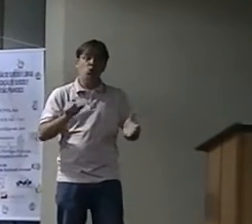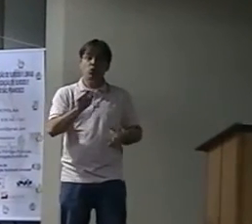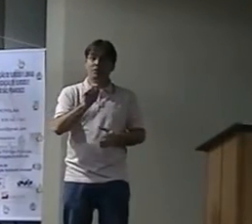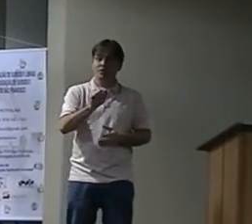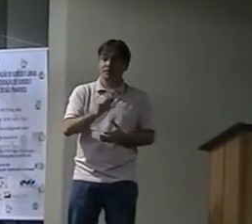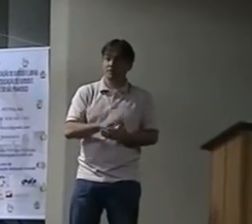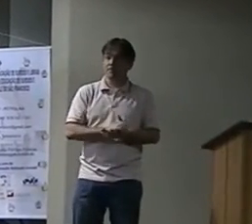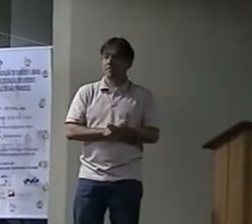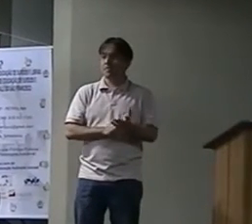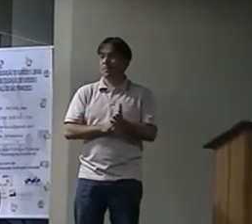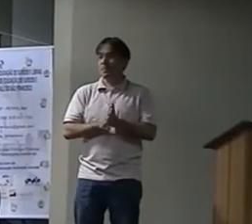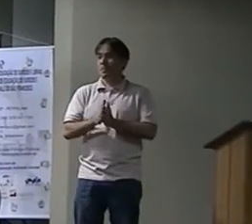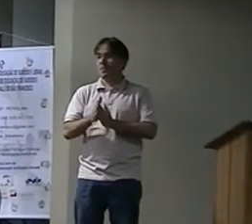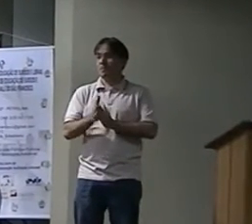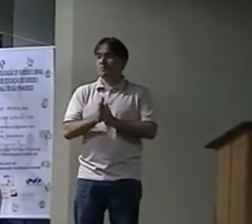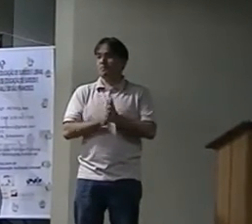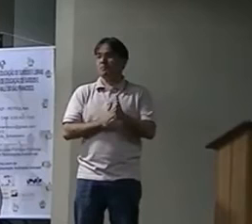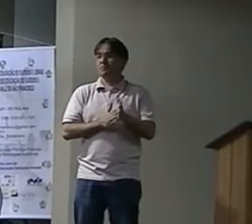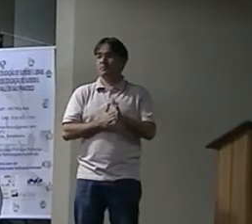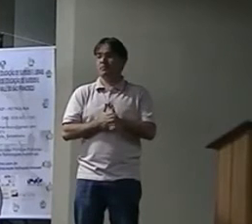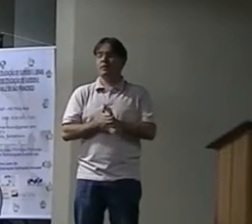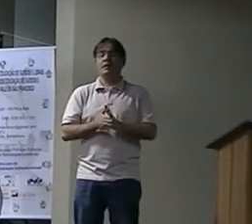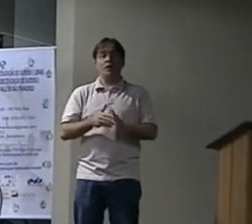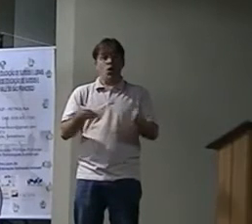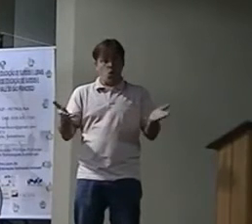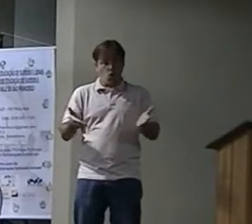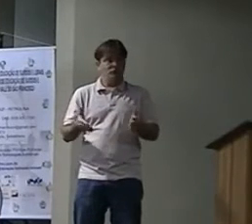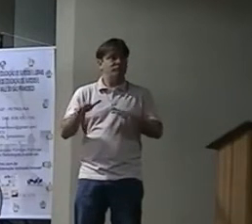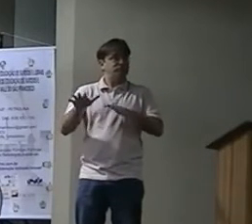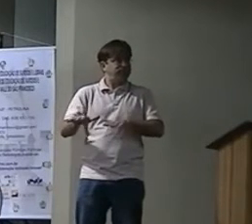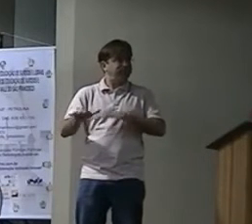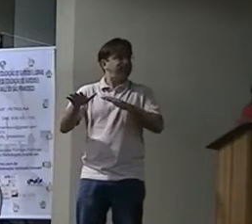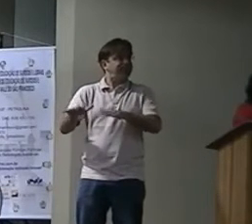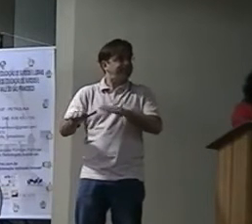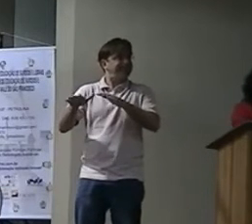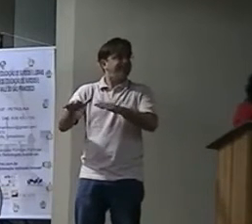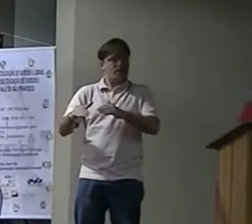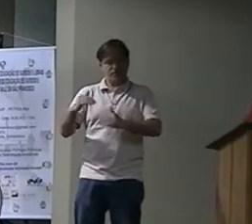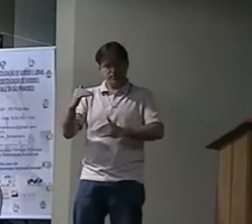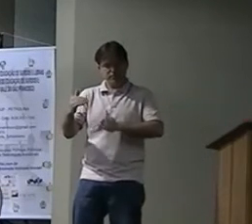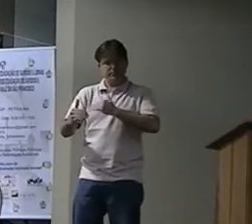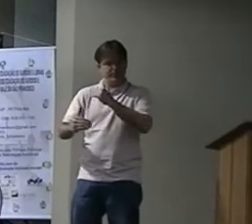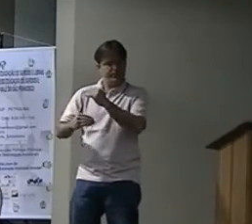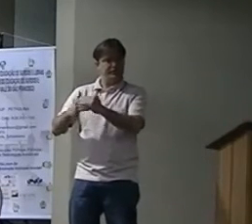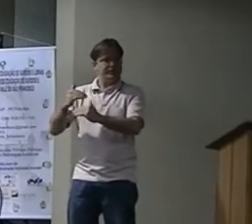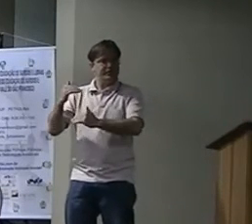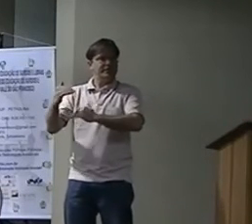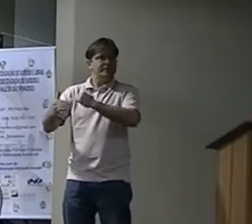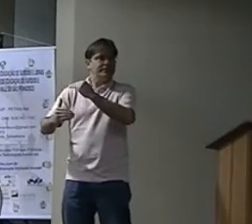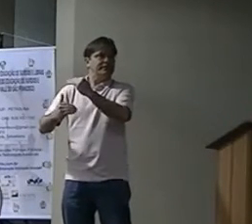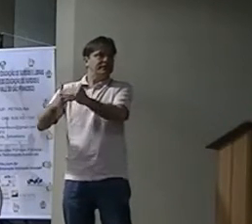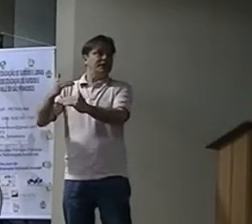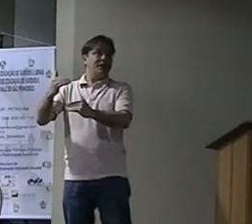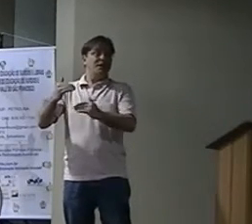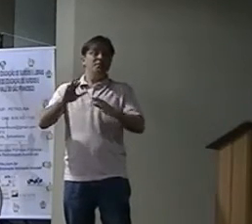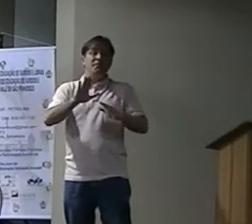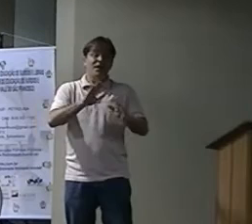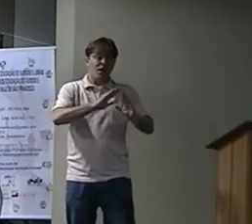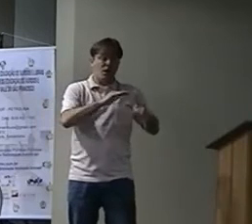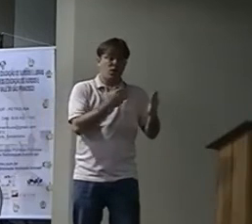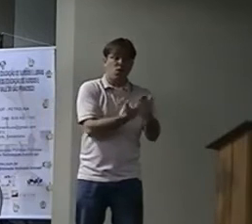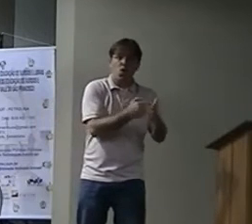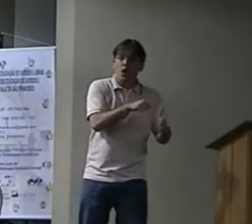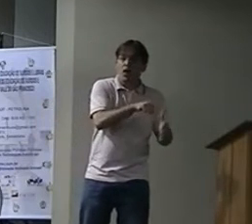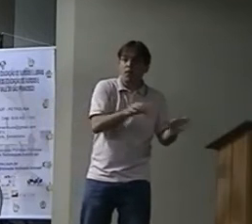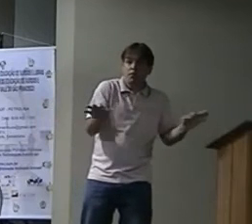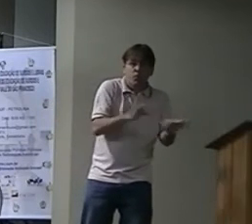ainda acho que nós estamos caminhando ainda, mesmo que já demos alguns passos, mas eu acho que a escola ainda não está preparada para